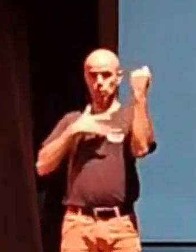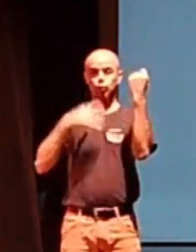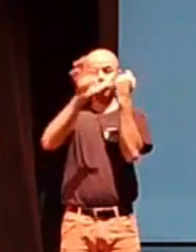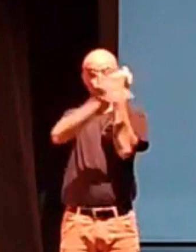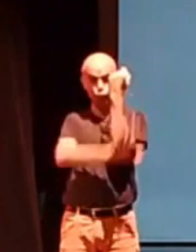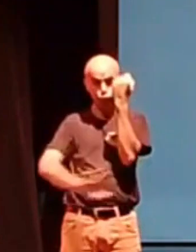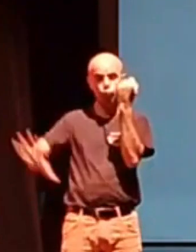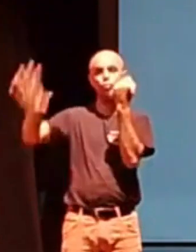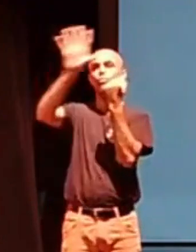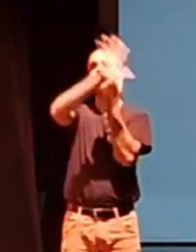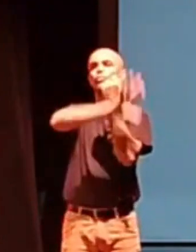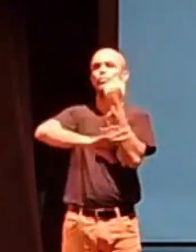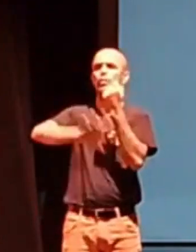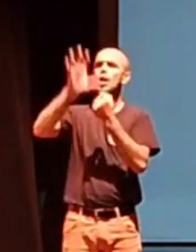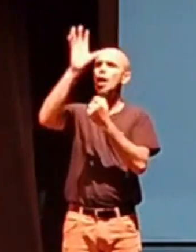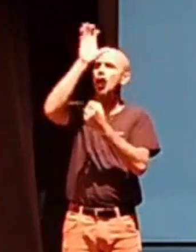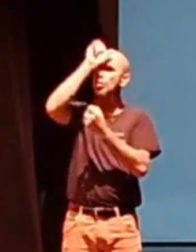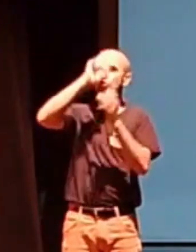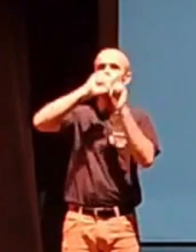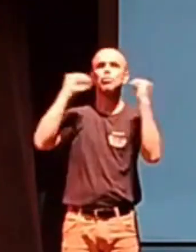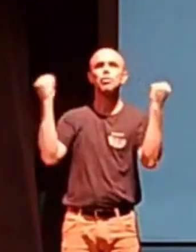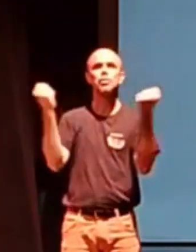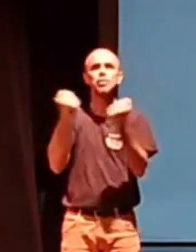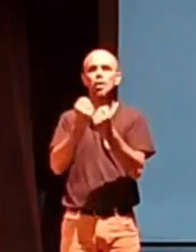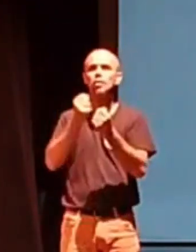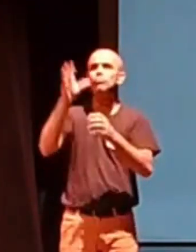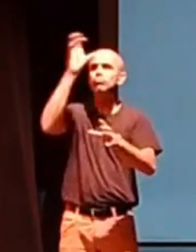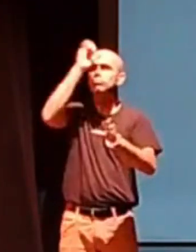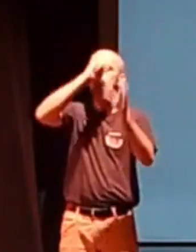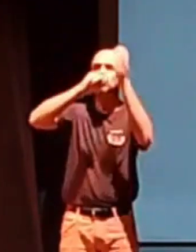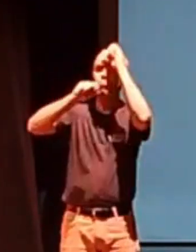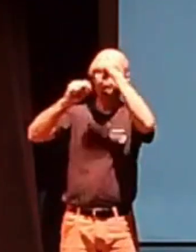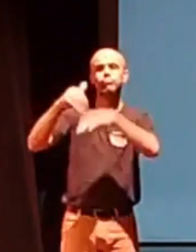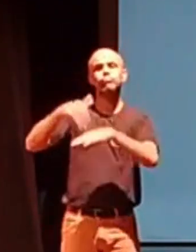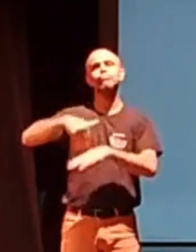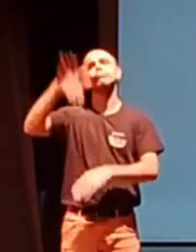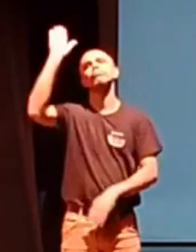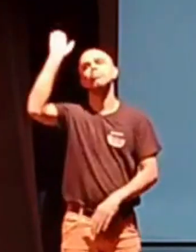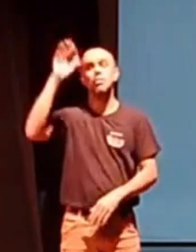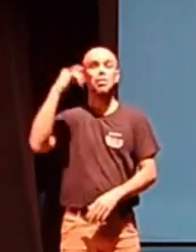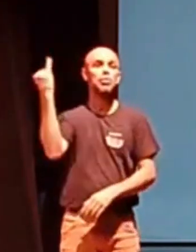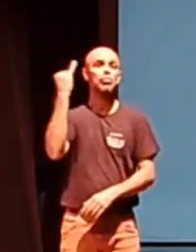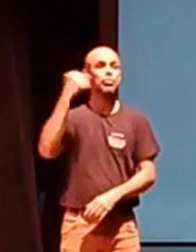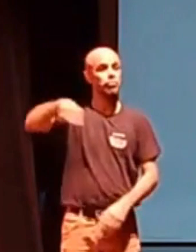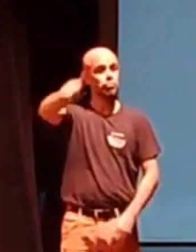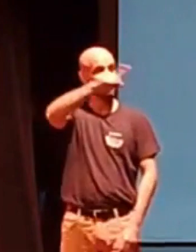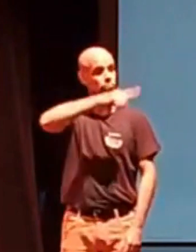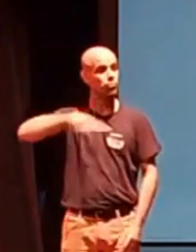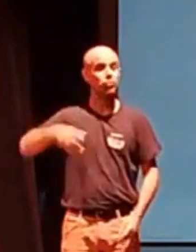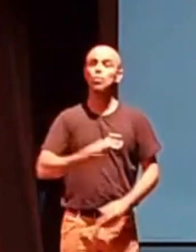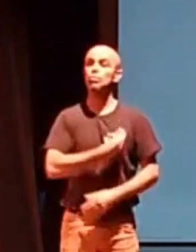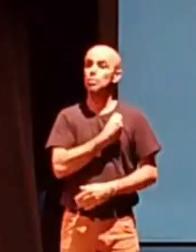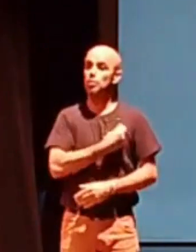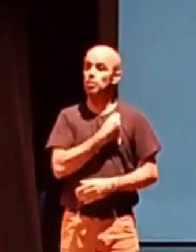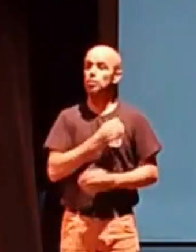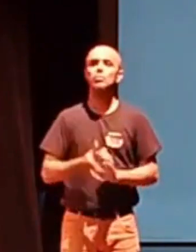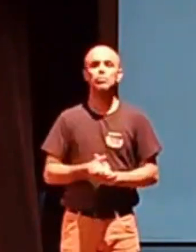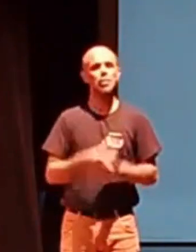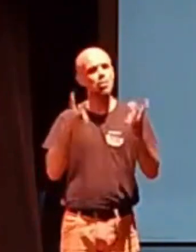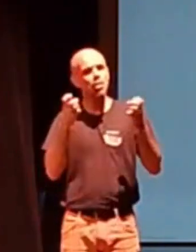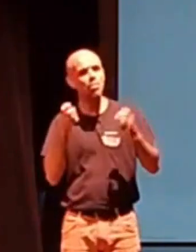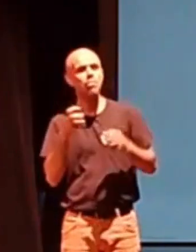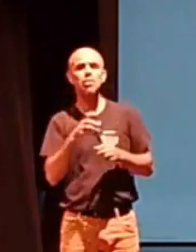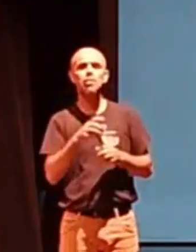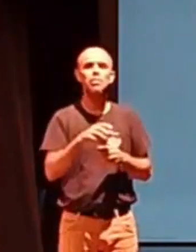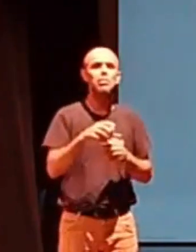estou aprendendo e eu acredito que com esse seminário eu vou aprender ainda mais. E eu acho que é importante para todos que estão aqui. Eu vi que poucas pessoas